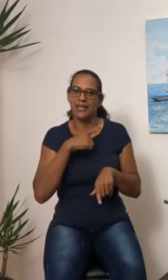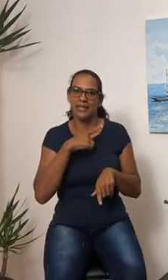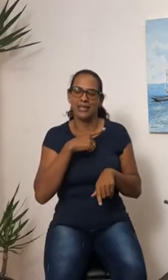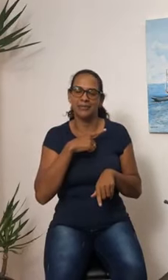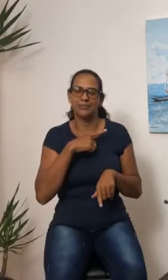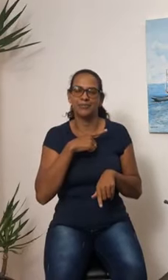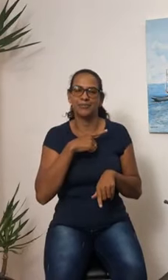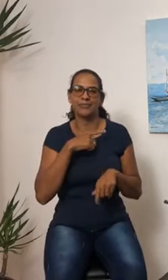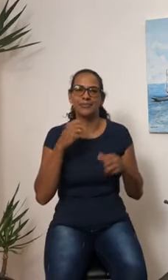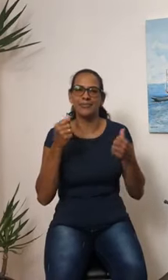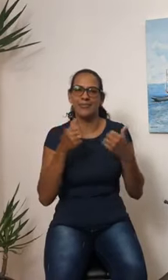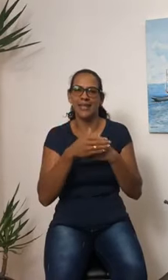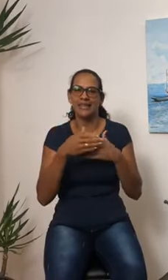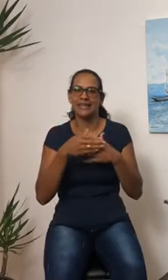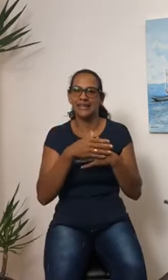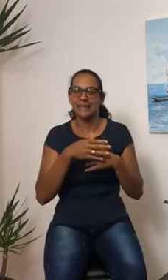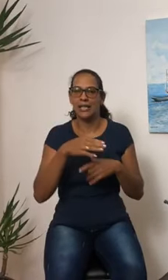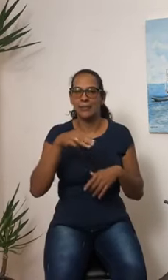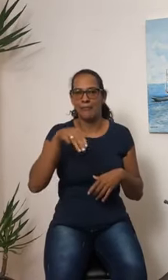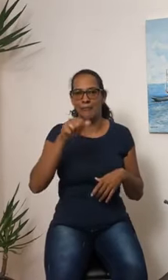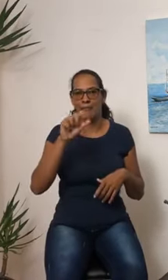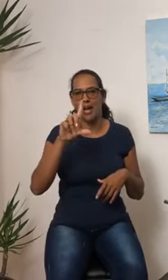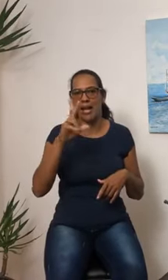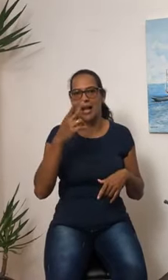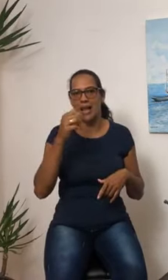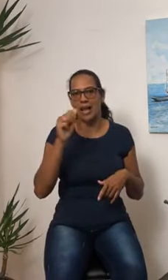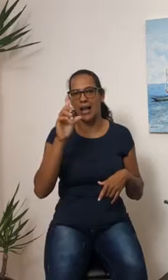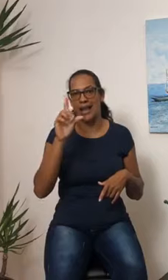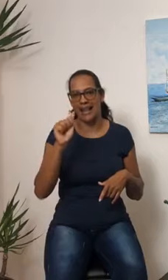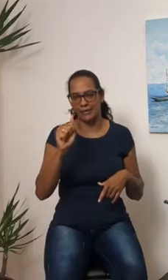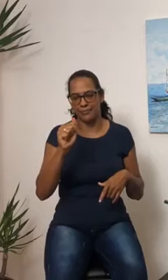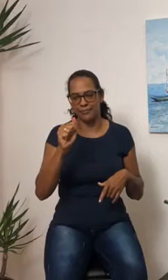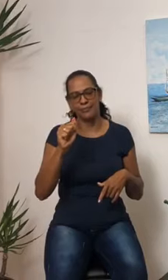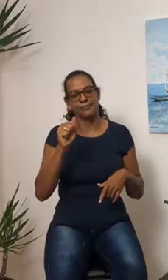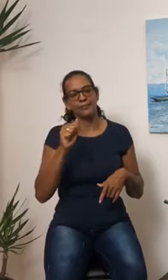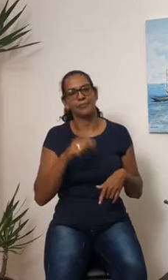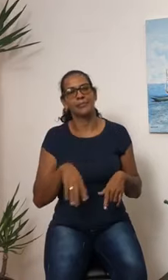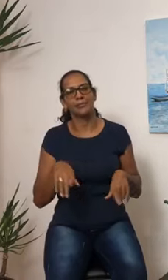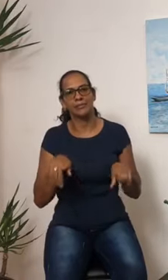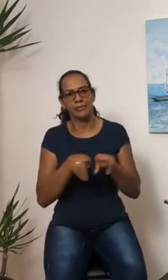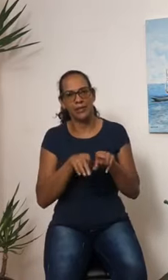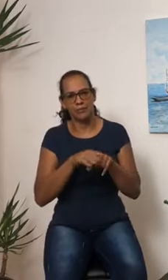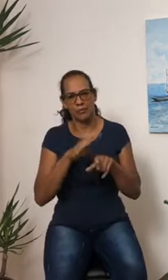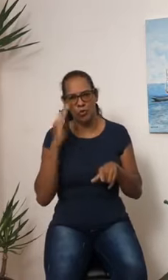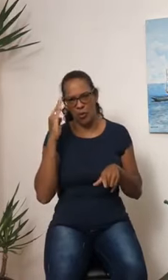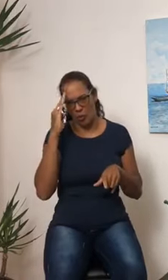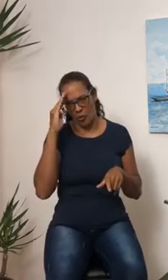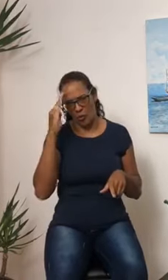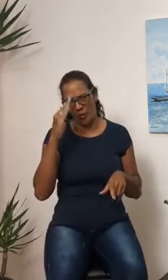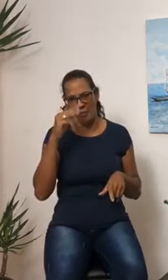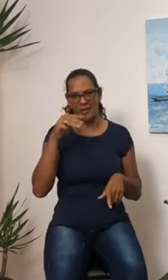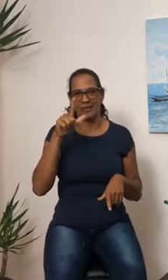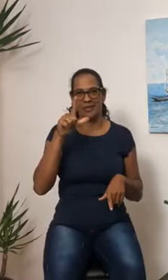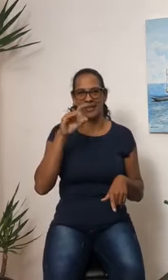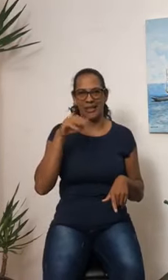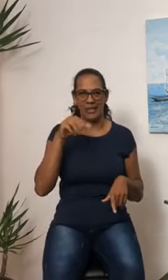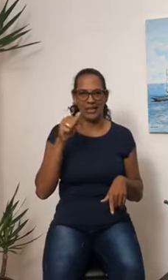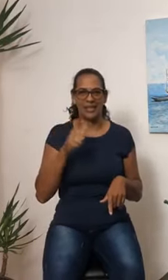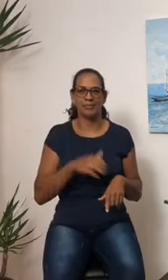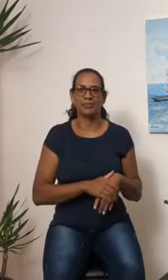a live. A cidade de Malhada, através do Comando Lima, né? Isso aí tá, as curtidas estão